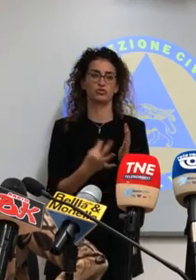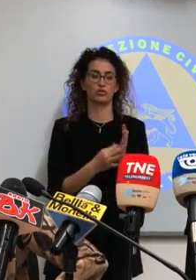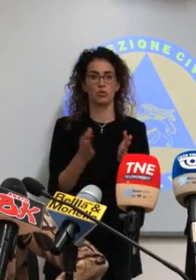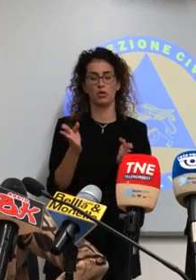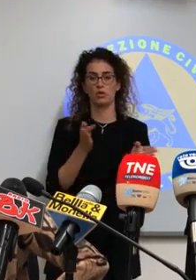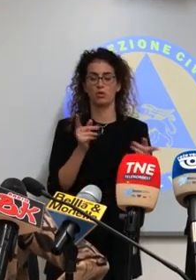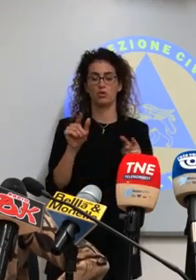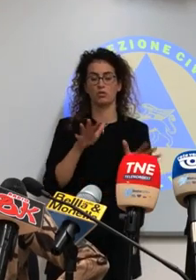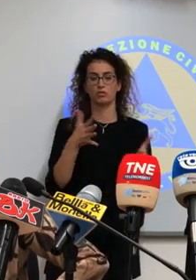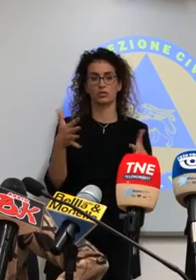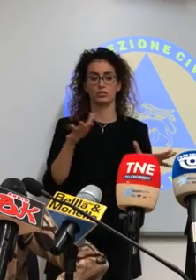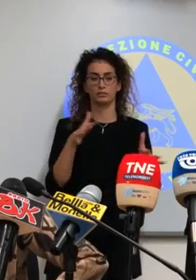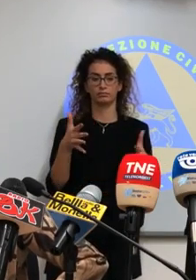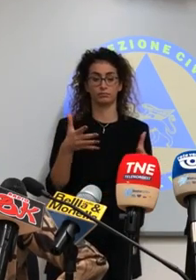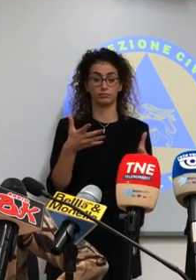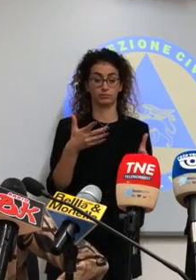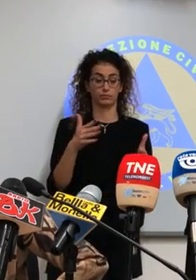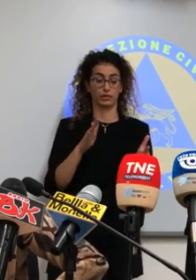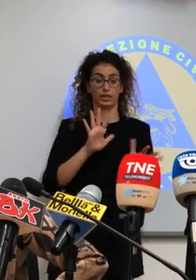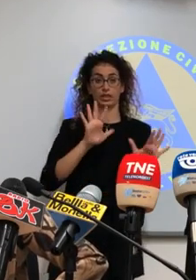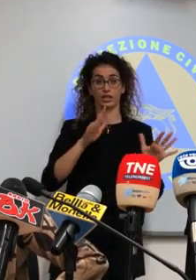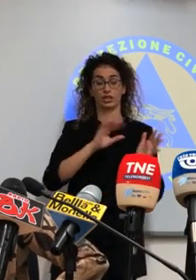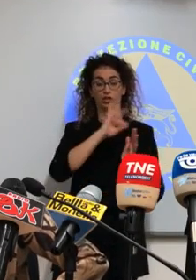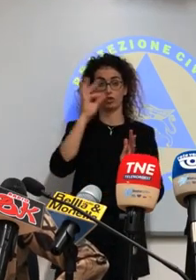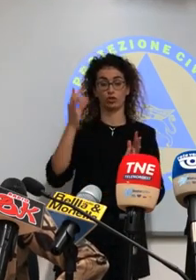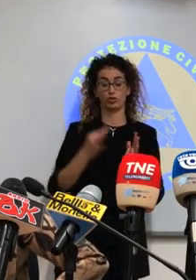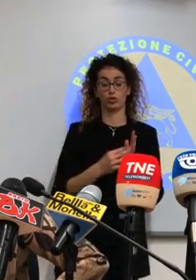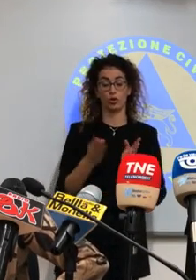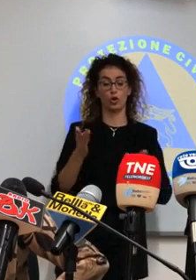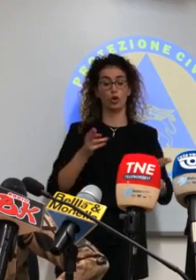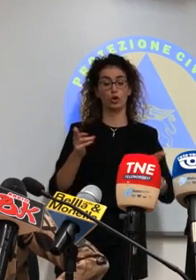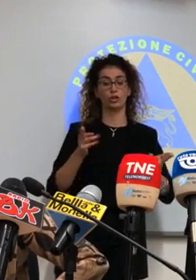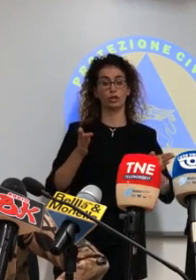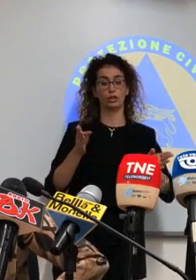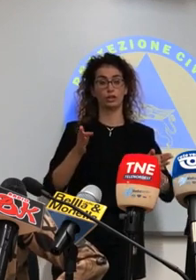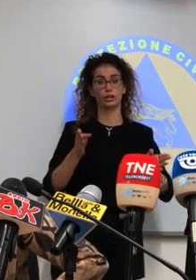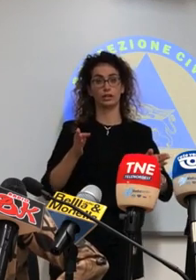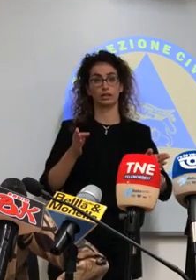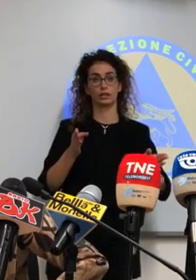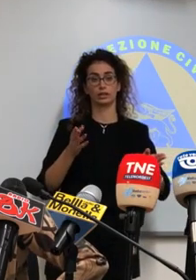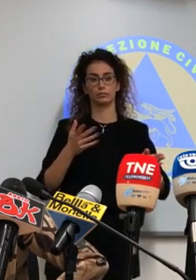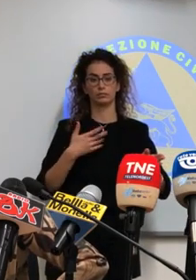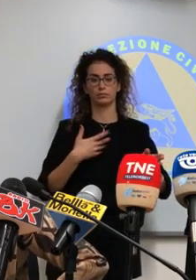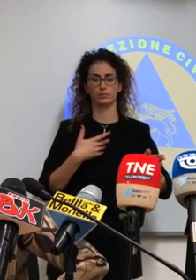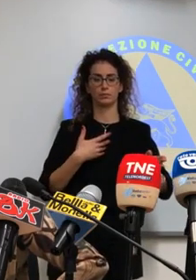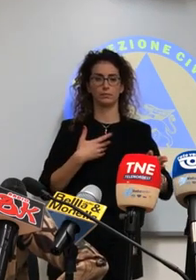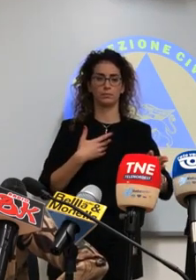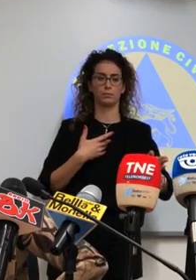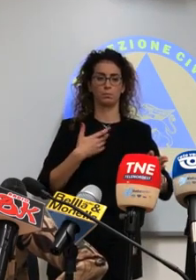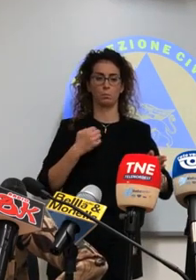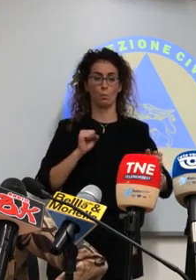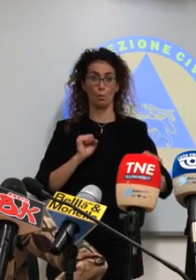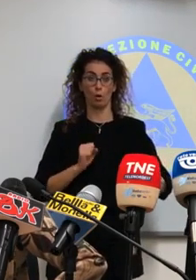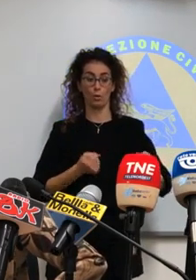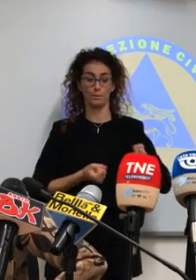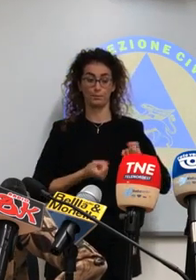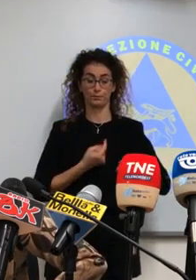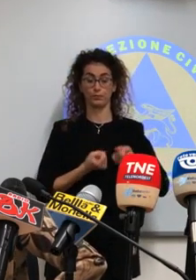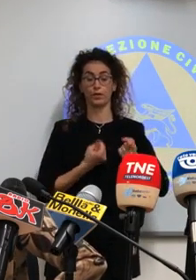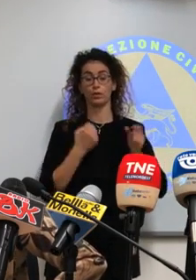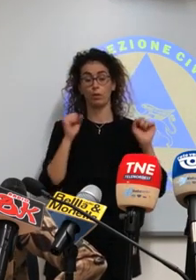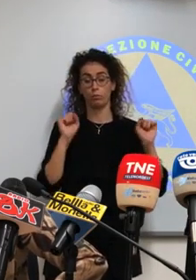quei giorni che noi consideriamo come di, diciamo, massima durata, per cui possono presentarsi